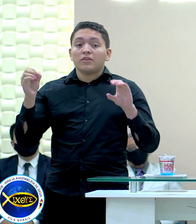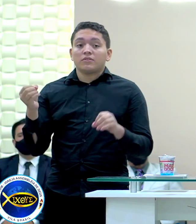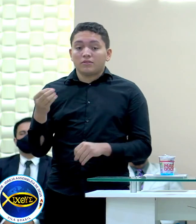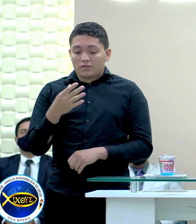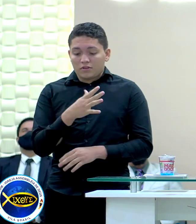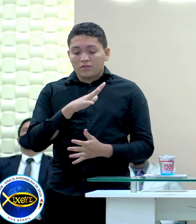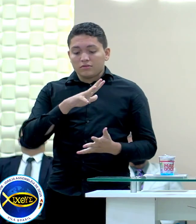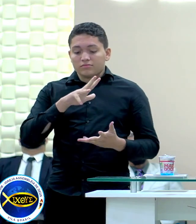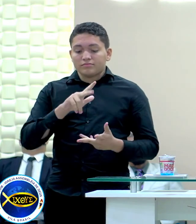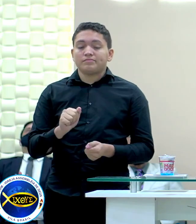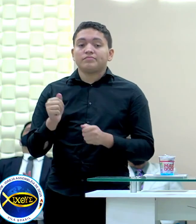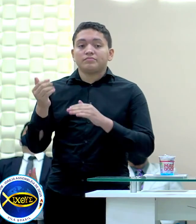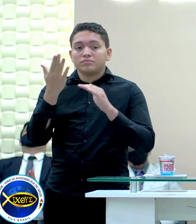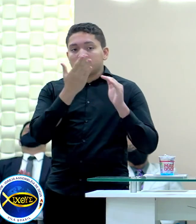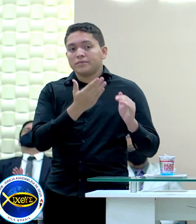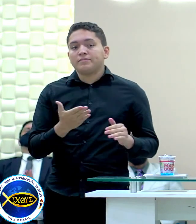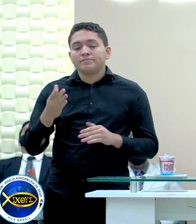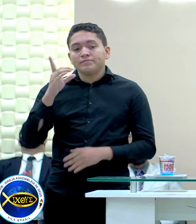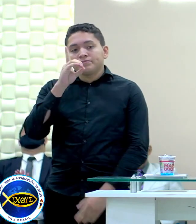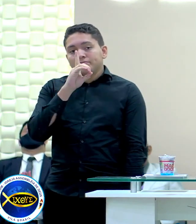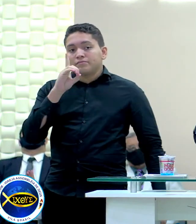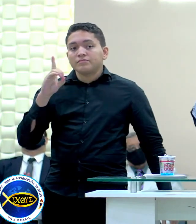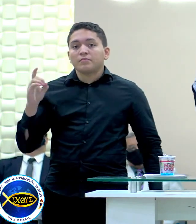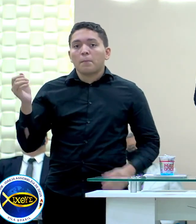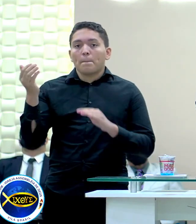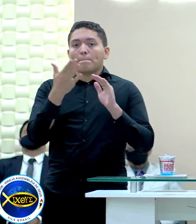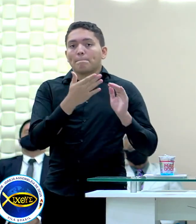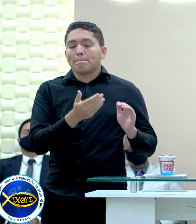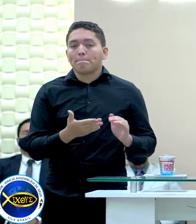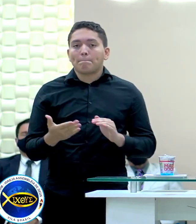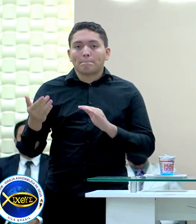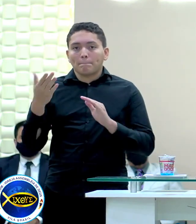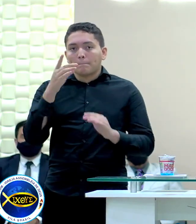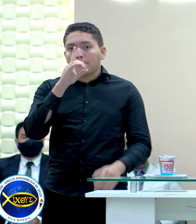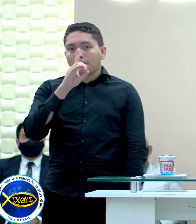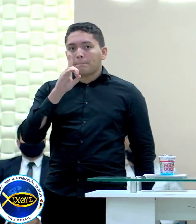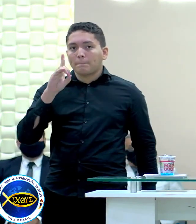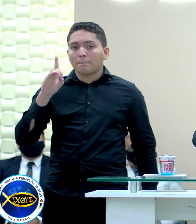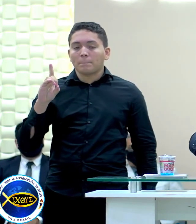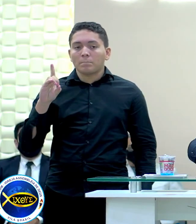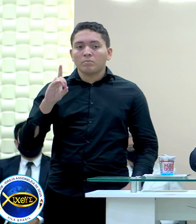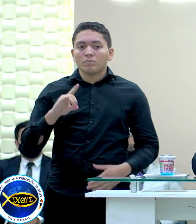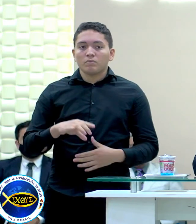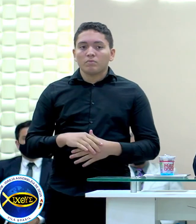terra. Louvado seja Deus! Louvado seja Deus!